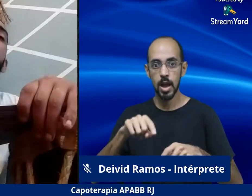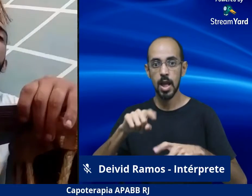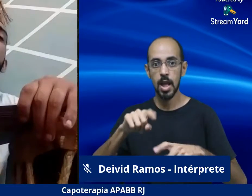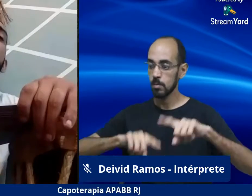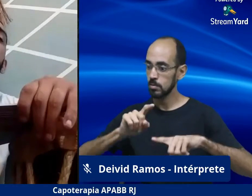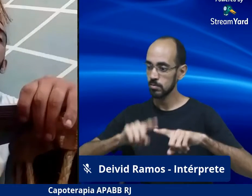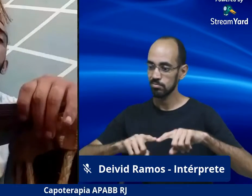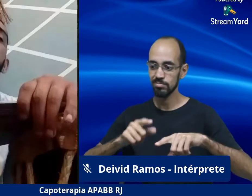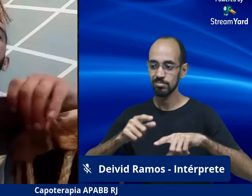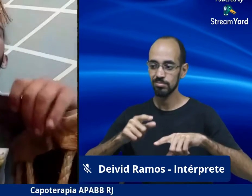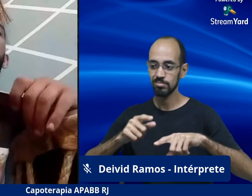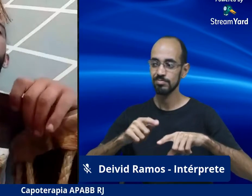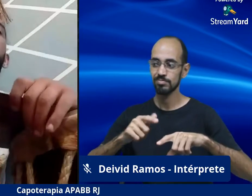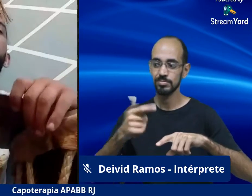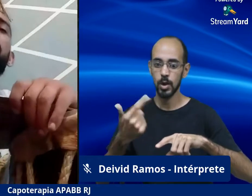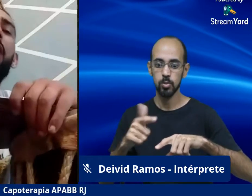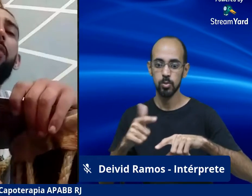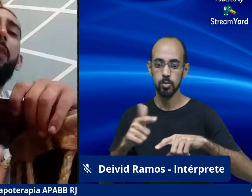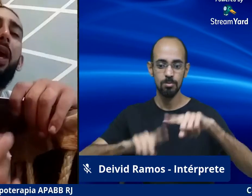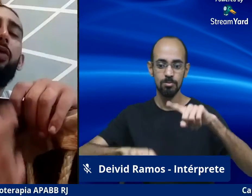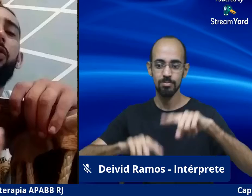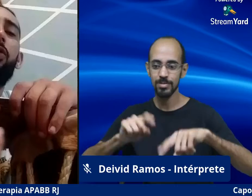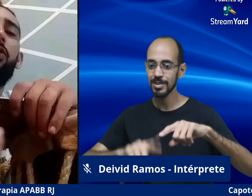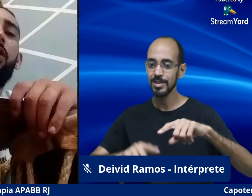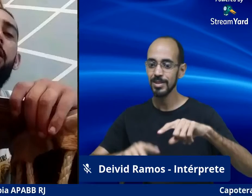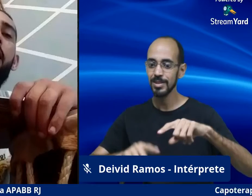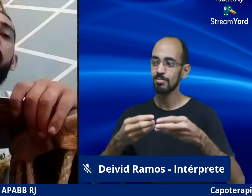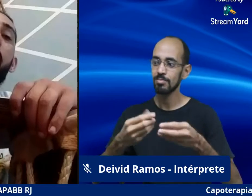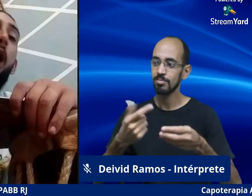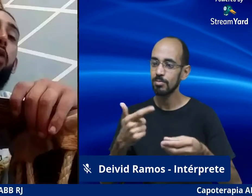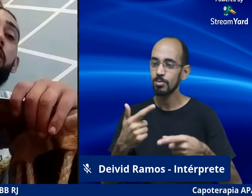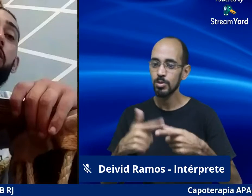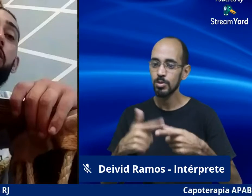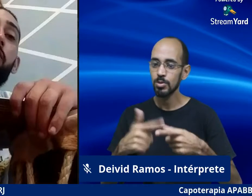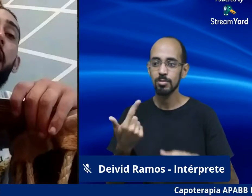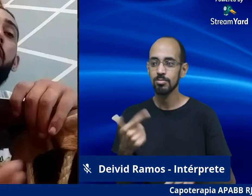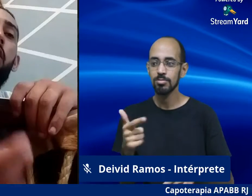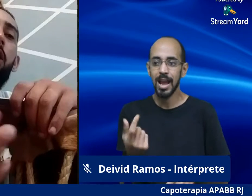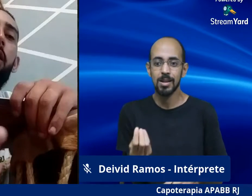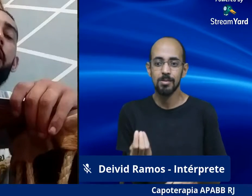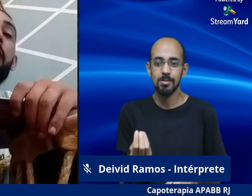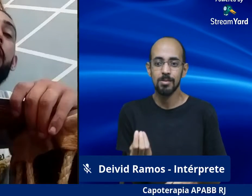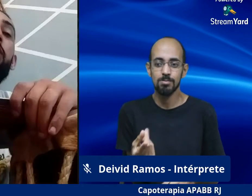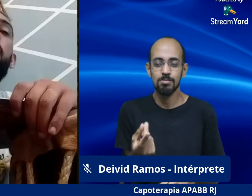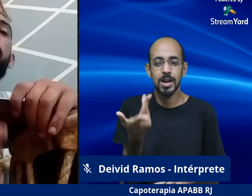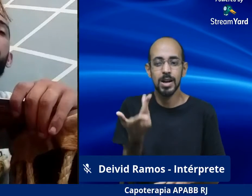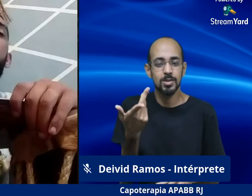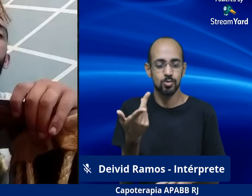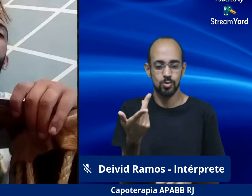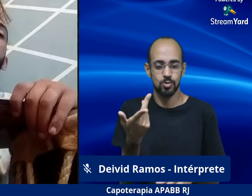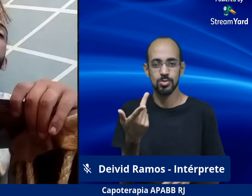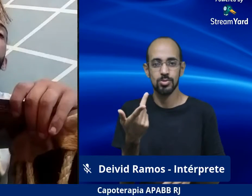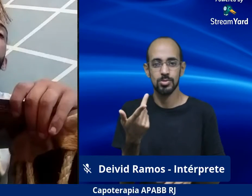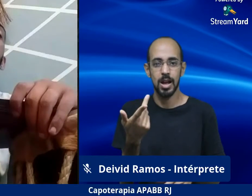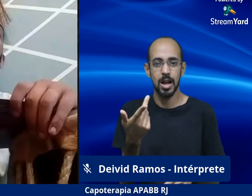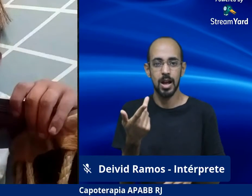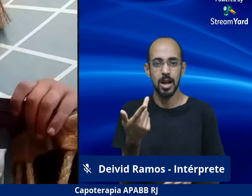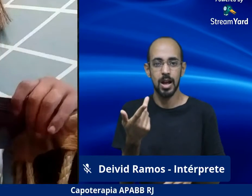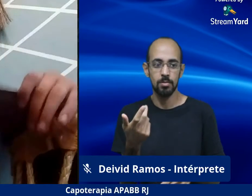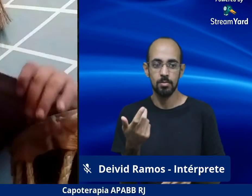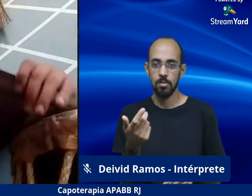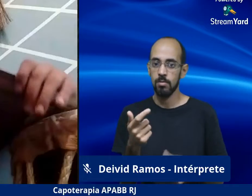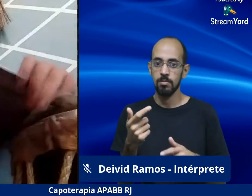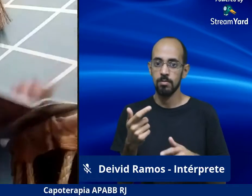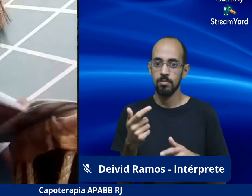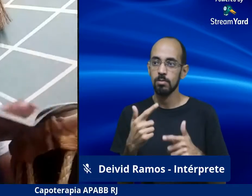da humanidade, porque é algo que não tem preço, né? É algo de um valor, né, surpreendente, de um valor